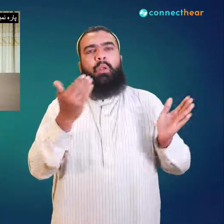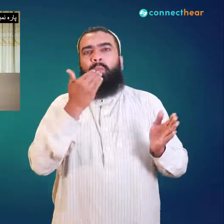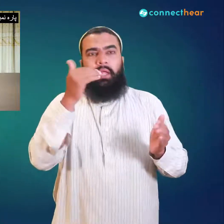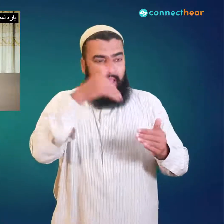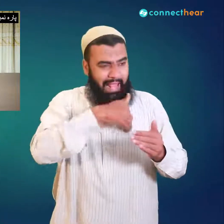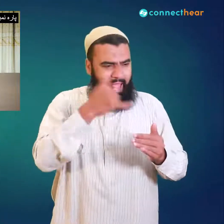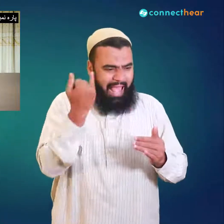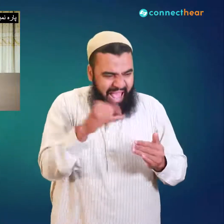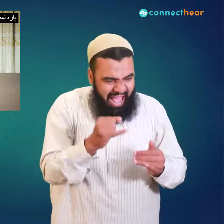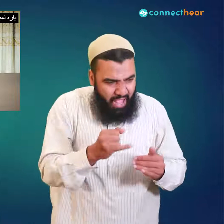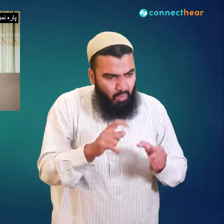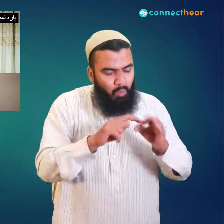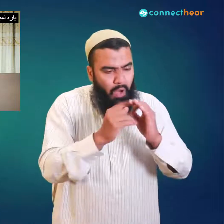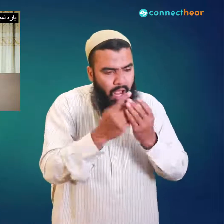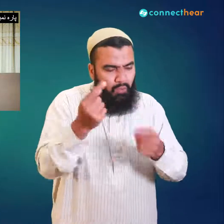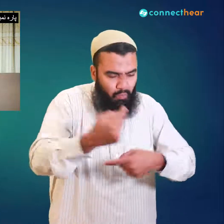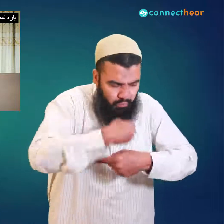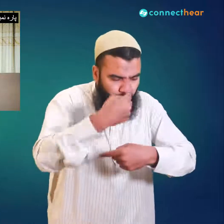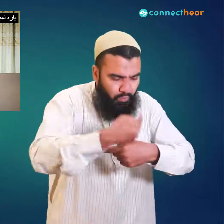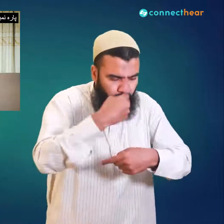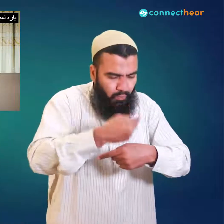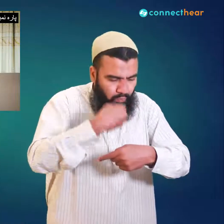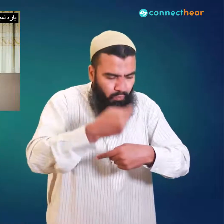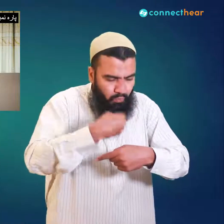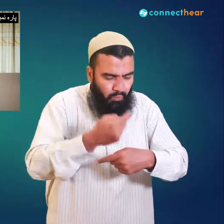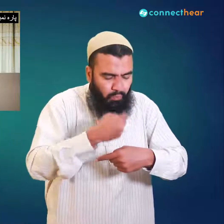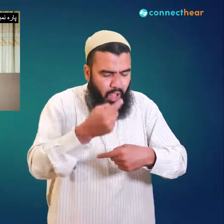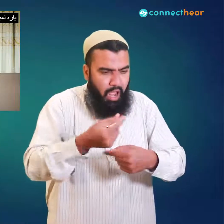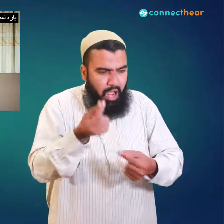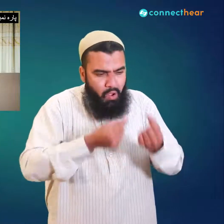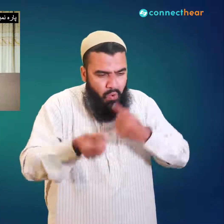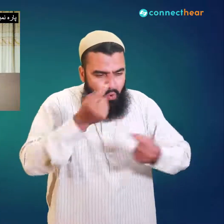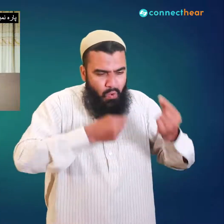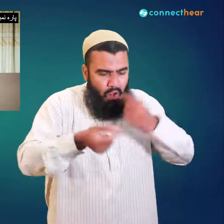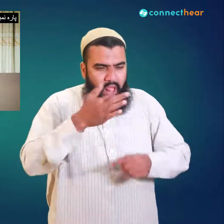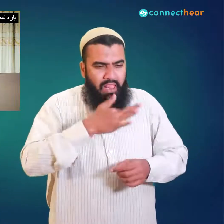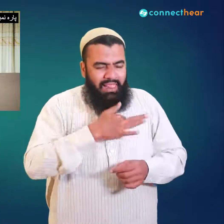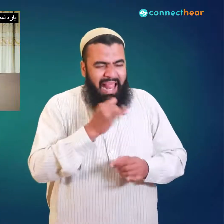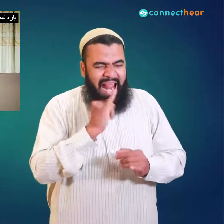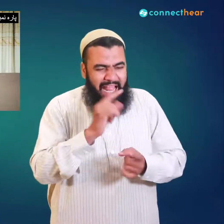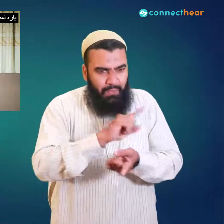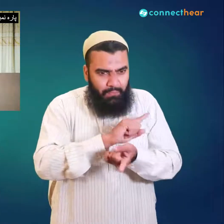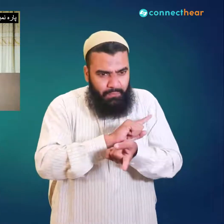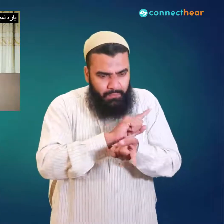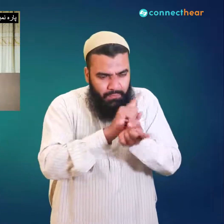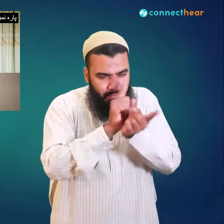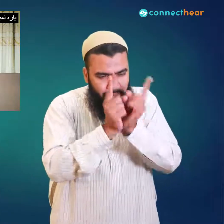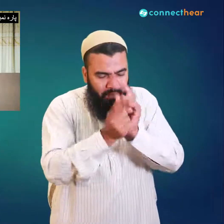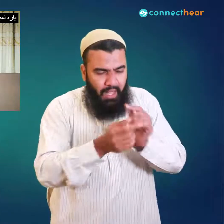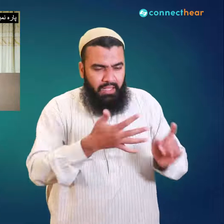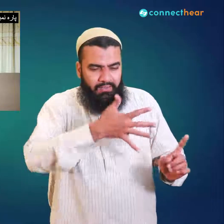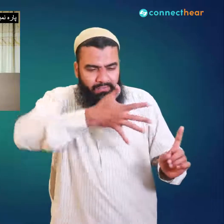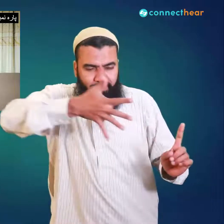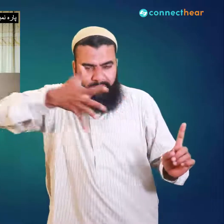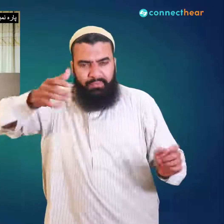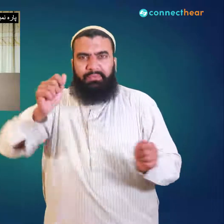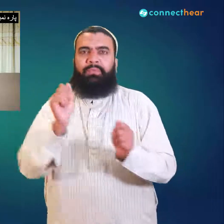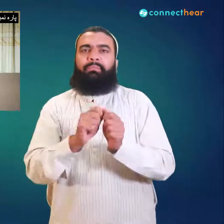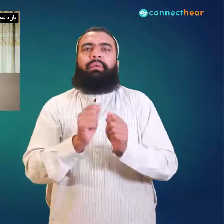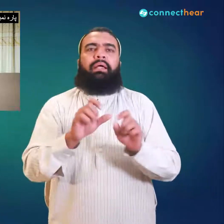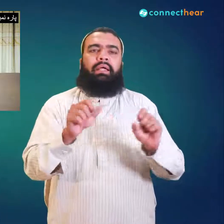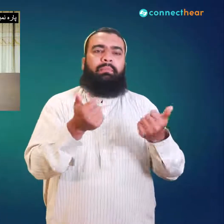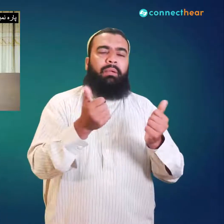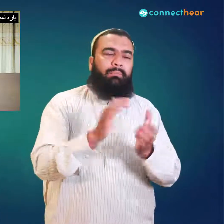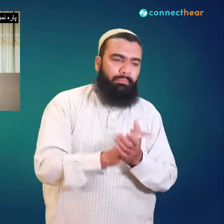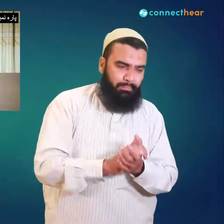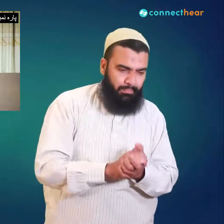ہے۔ در حقیقت ہر بیماری کی شفا ہے، اور ہدایت ہے اور